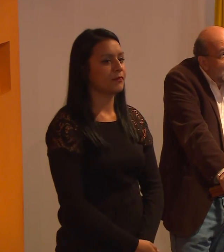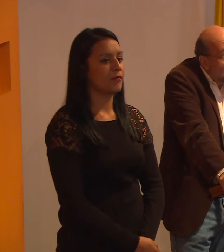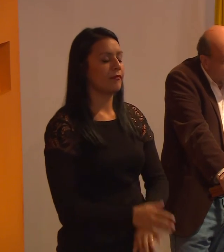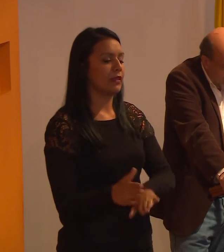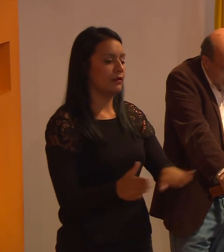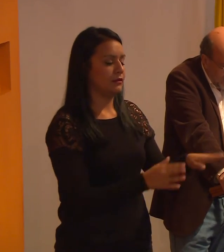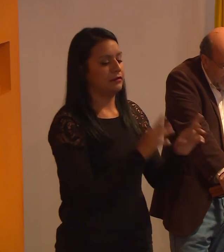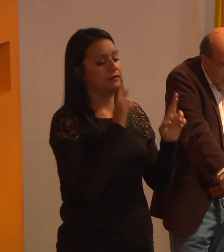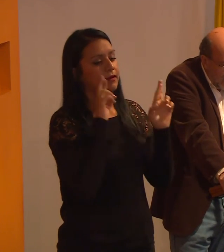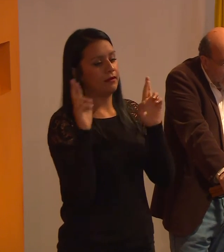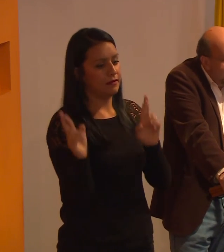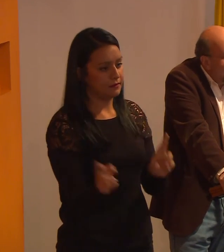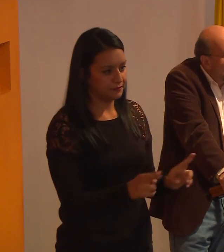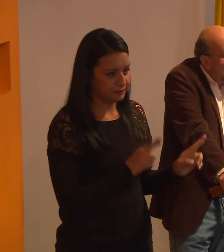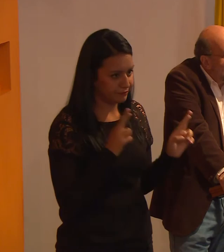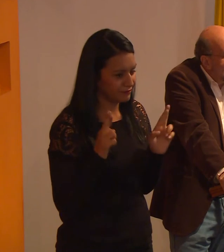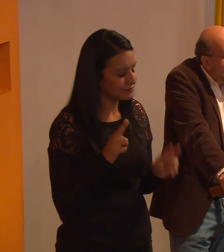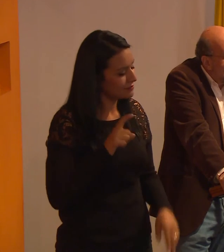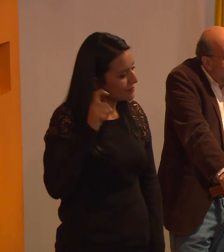Repito,